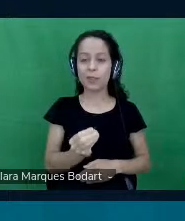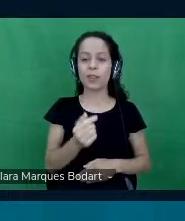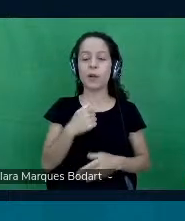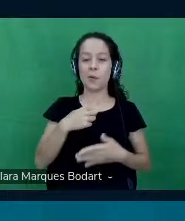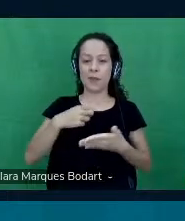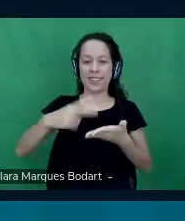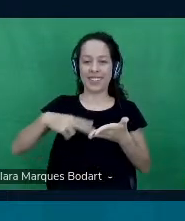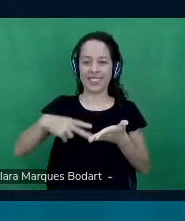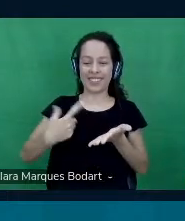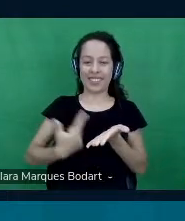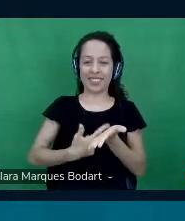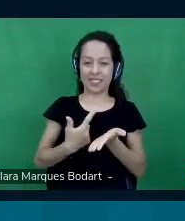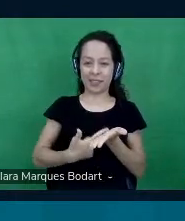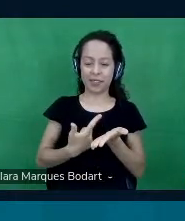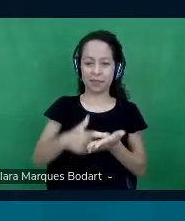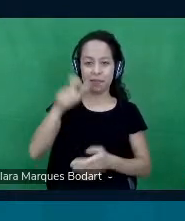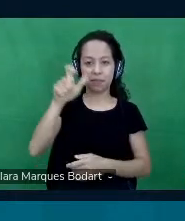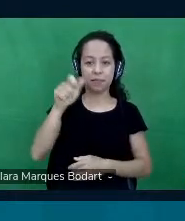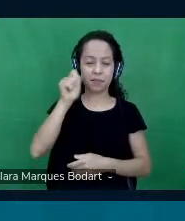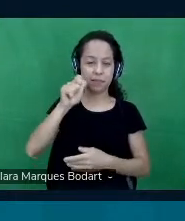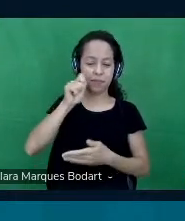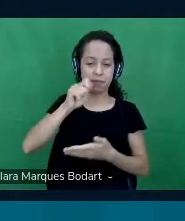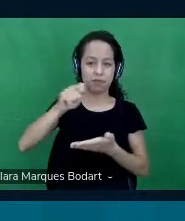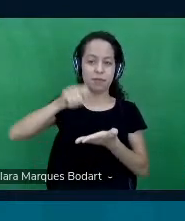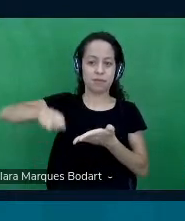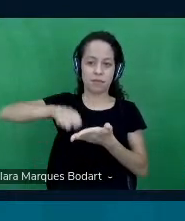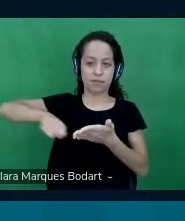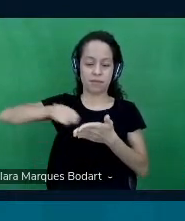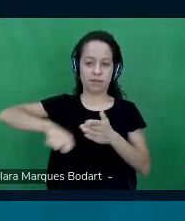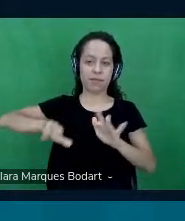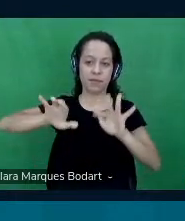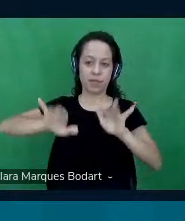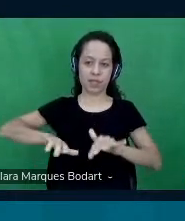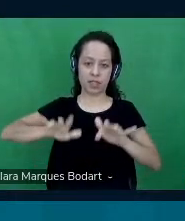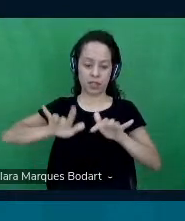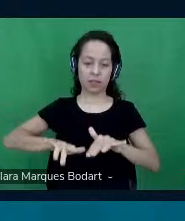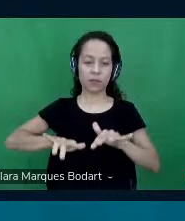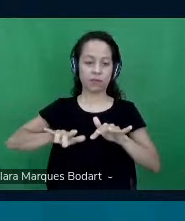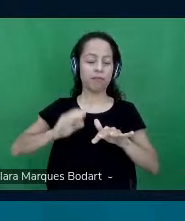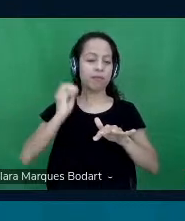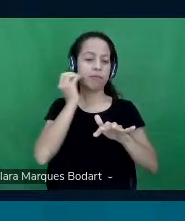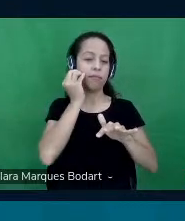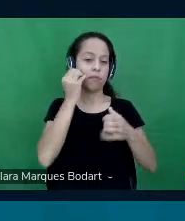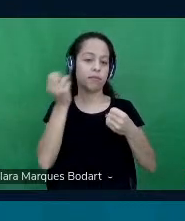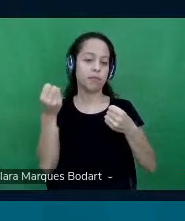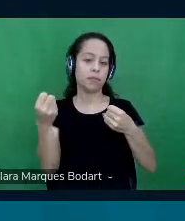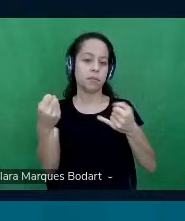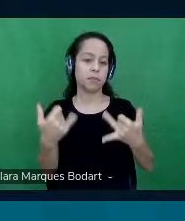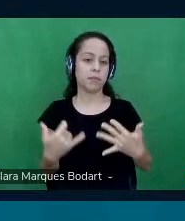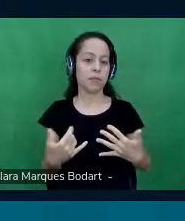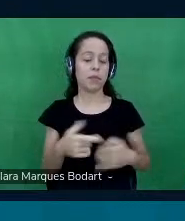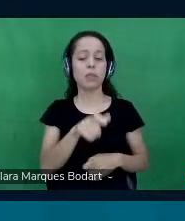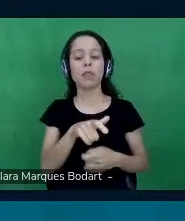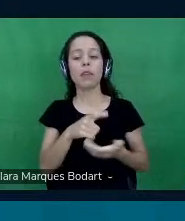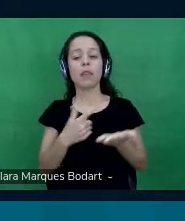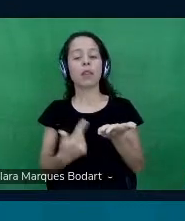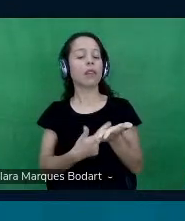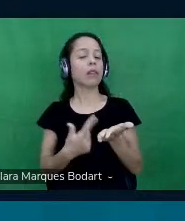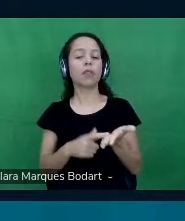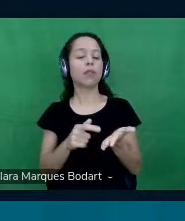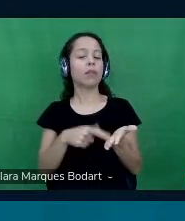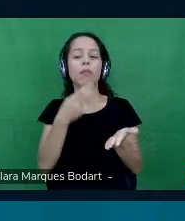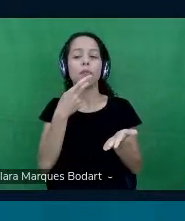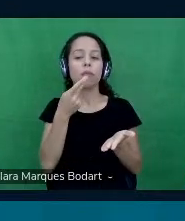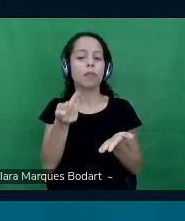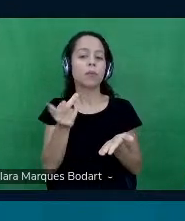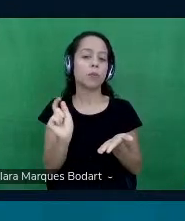livro em que a escritora que comenta a obra, ela tenta explicar às outras pessoas sobre o que aquele livro falava. E aí ela